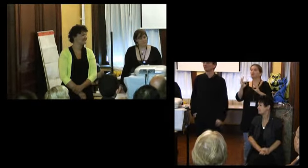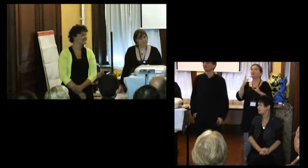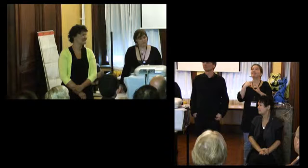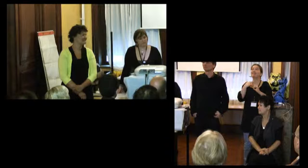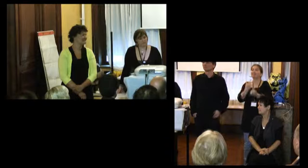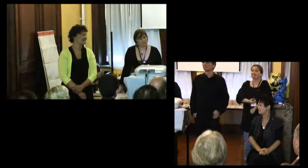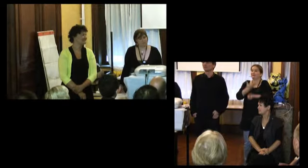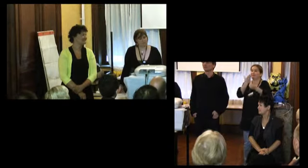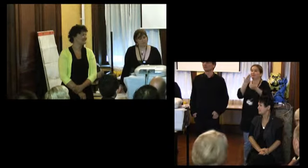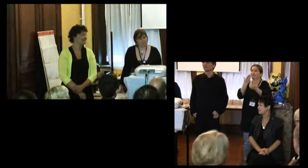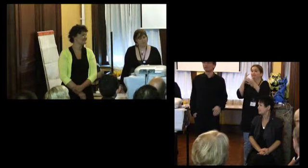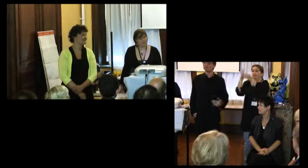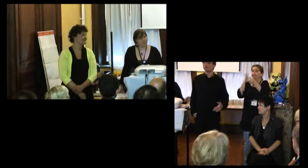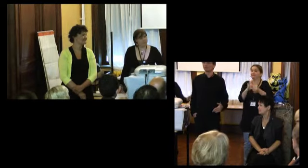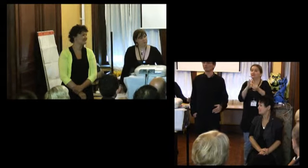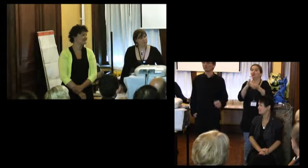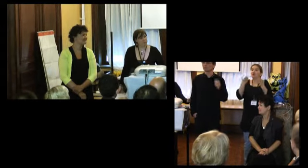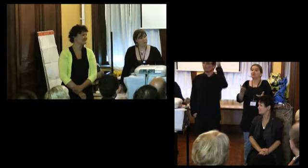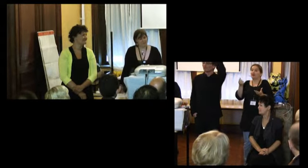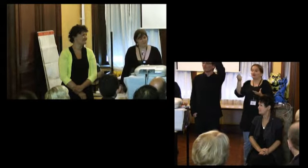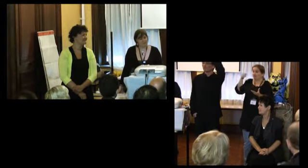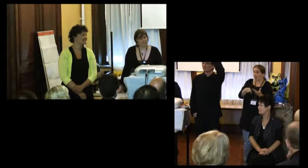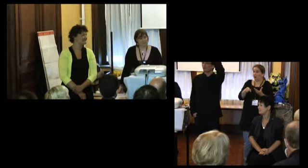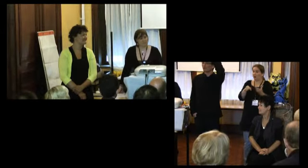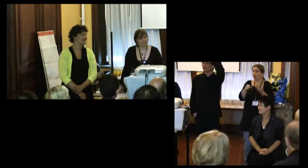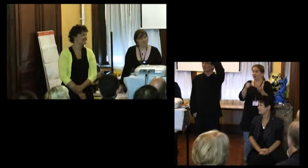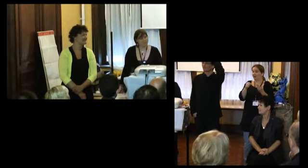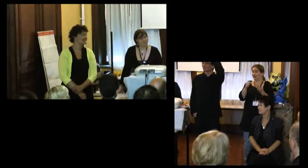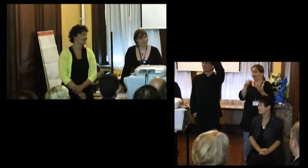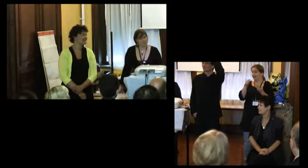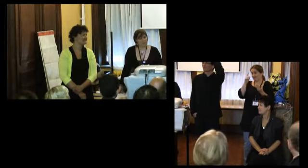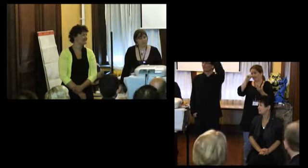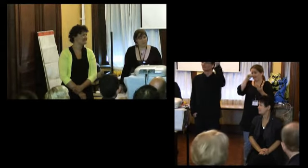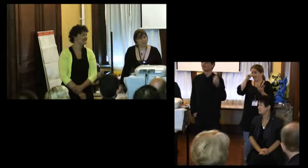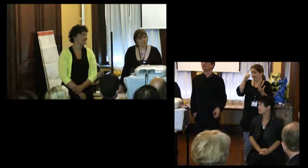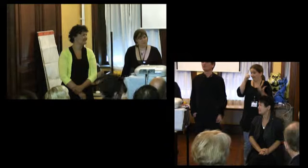Olivier, si on est venu aujourd'hui, c'est aussi pour